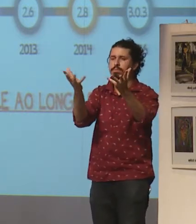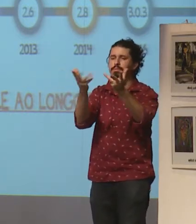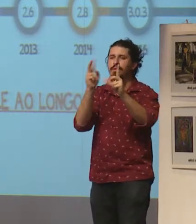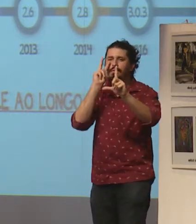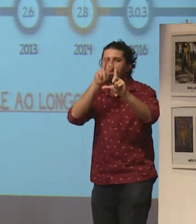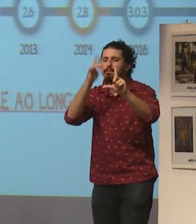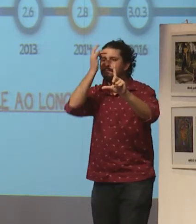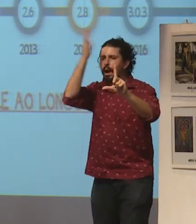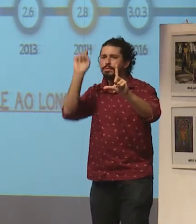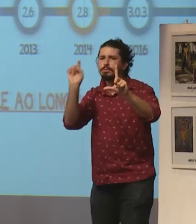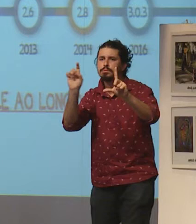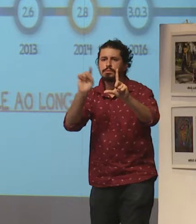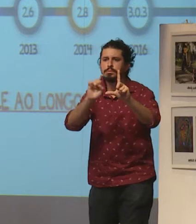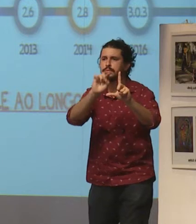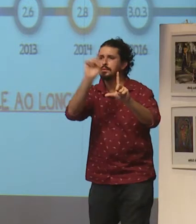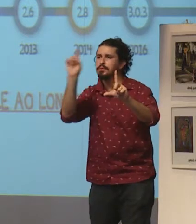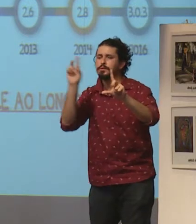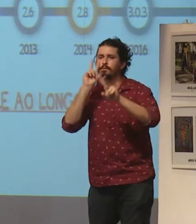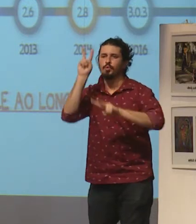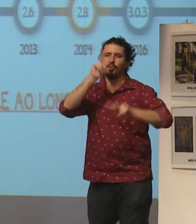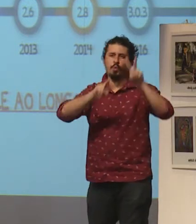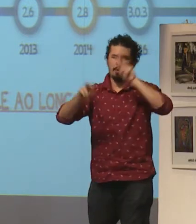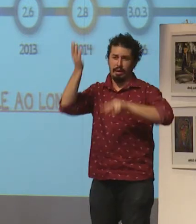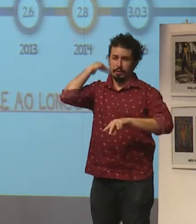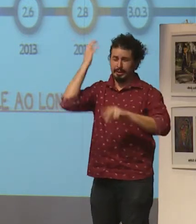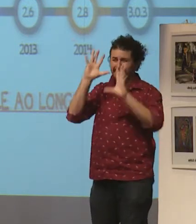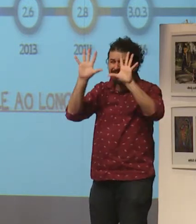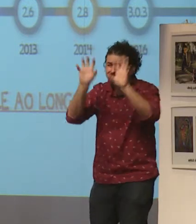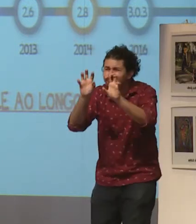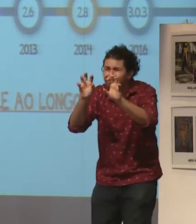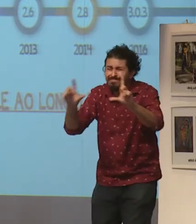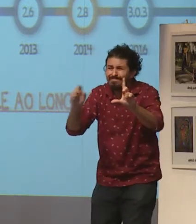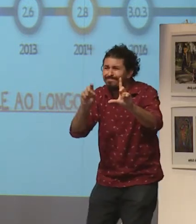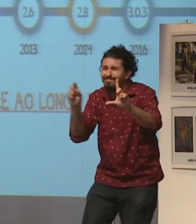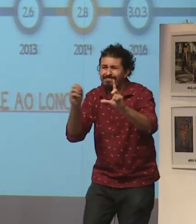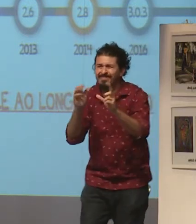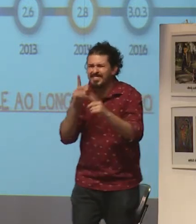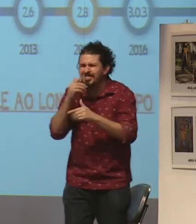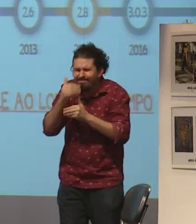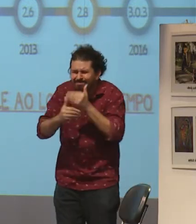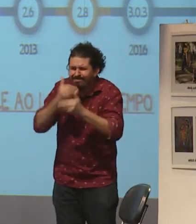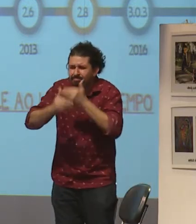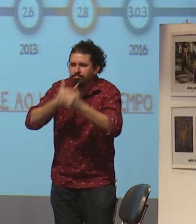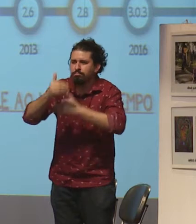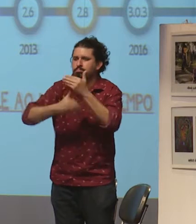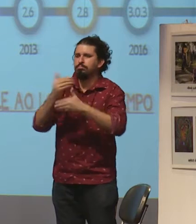boa, e o sistema foi se atualizando, foi criando ferramentas para facilitar o acesso, porque era muito escuro, o vídeo ficava